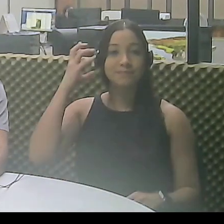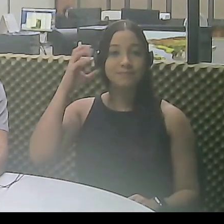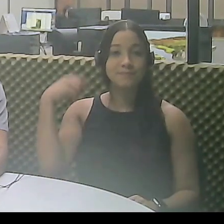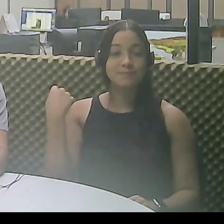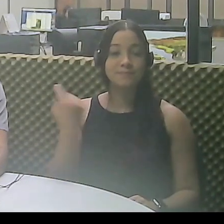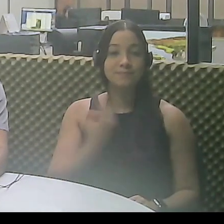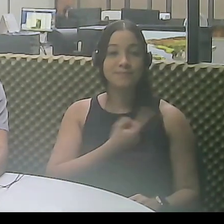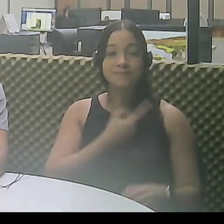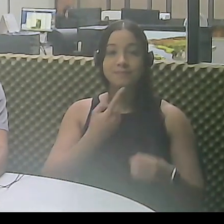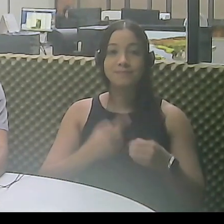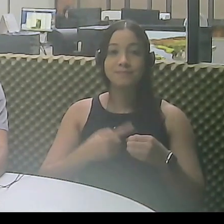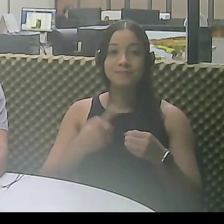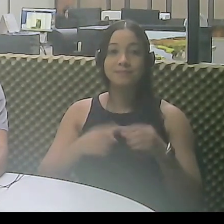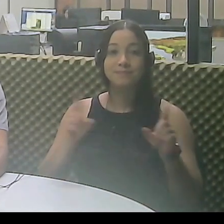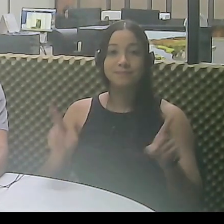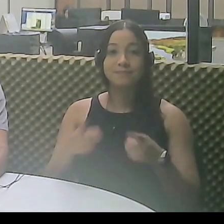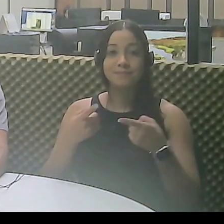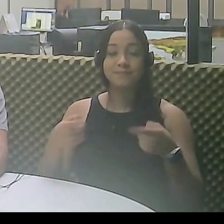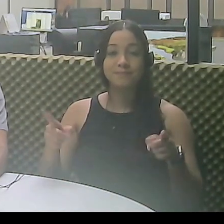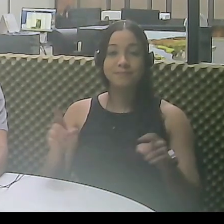Rádio Nossa Cidade.